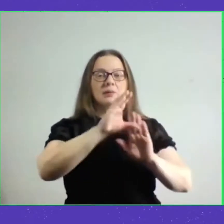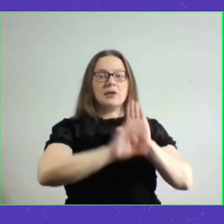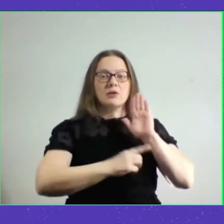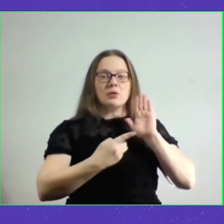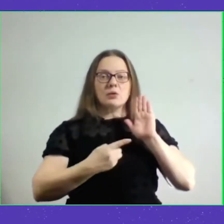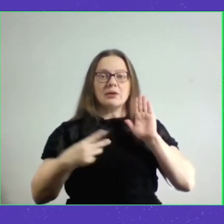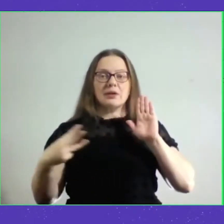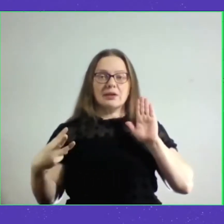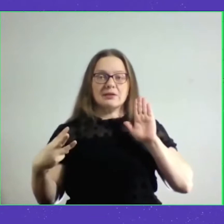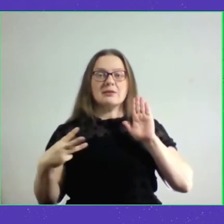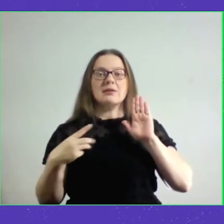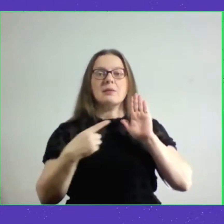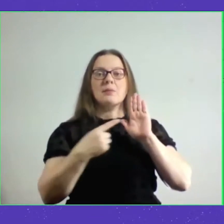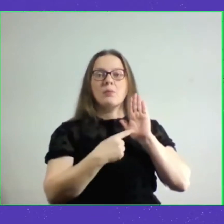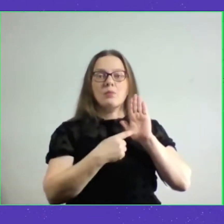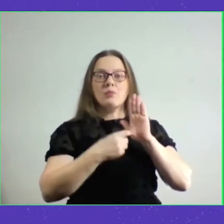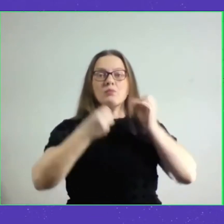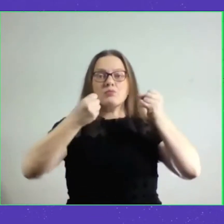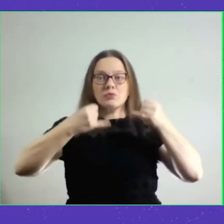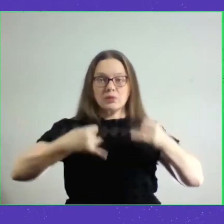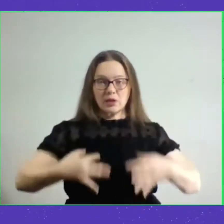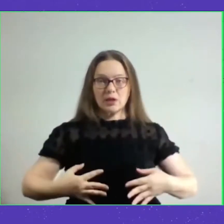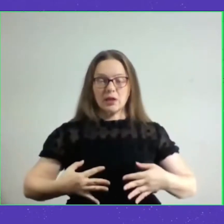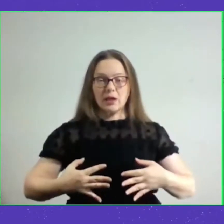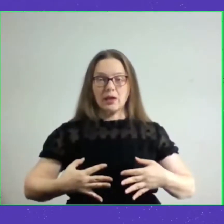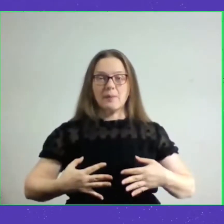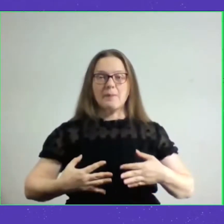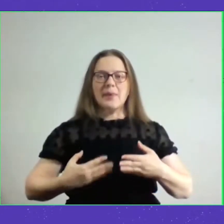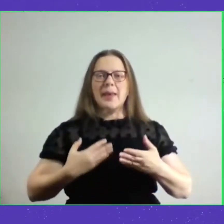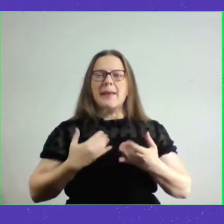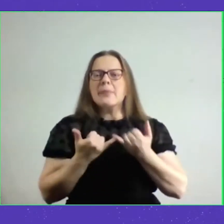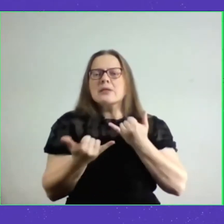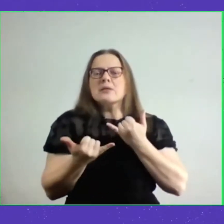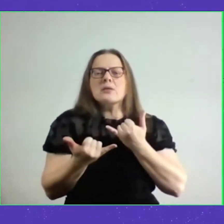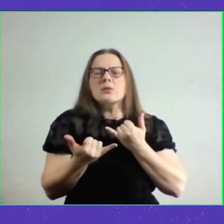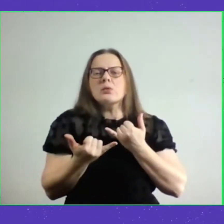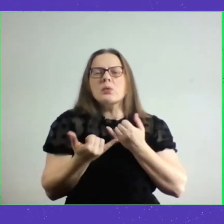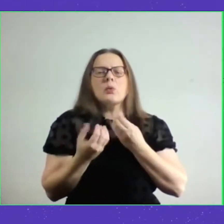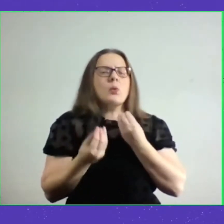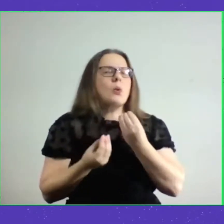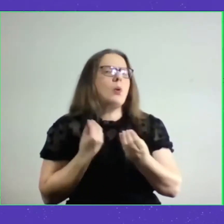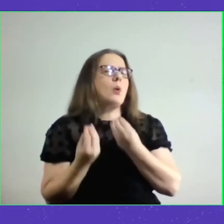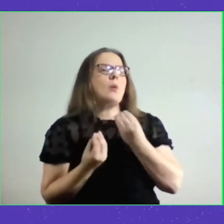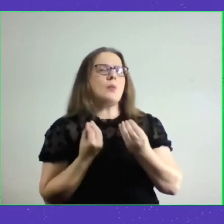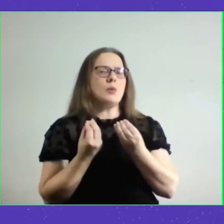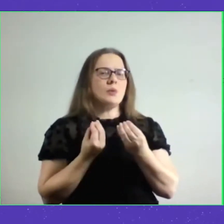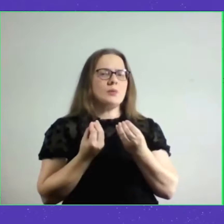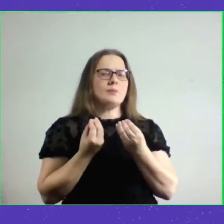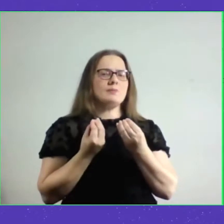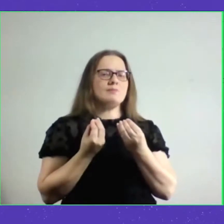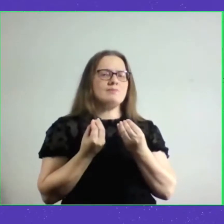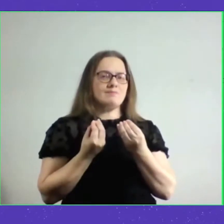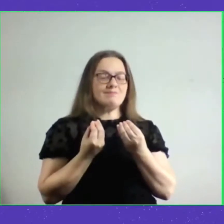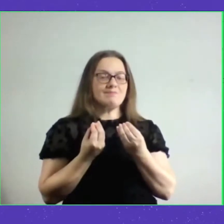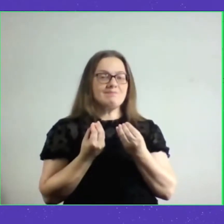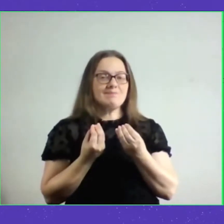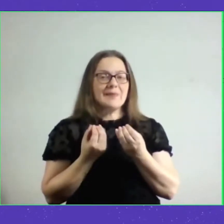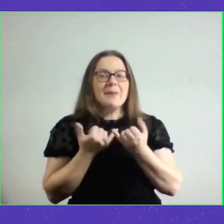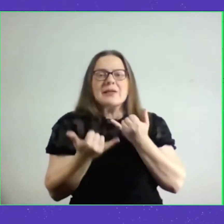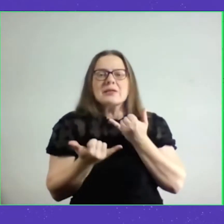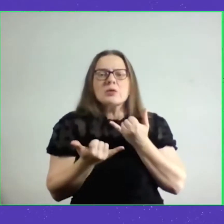céus. O reino dos céus é semelhante a. Quando fala é semelhante a, tem uma aparência, se parece com